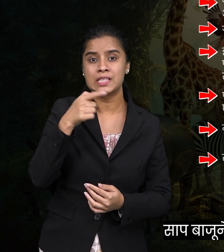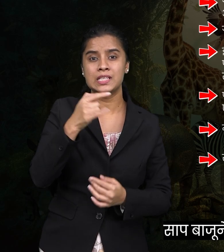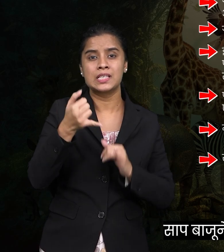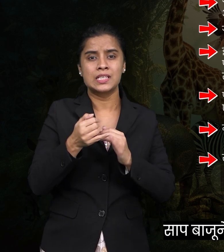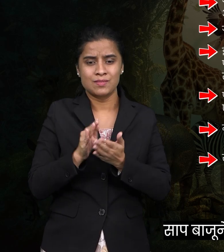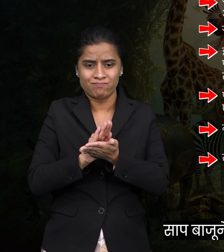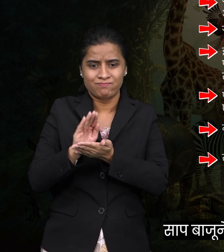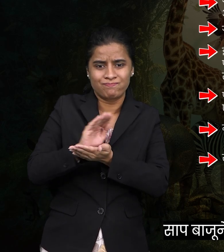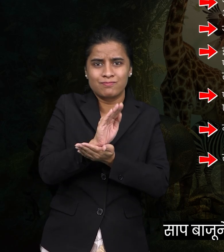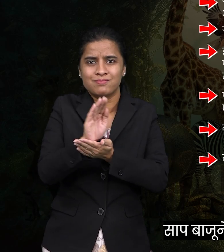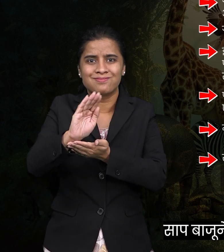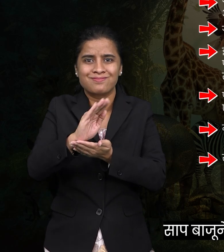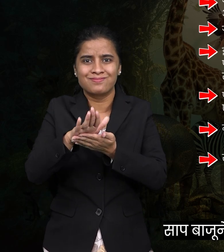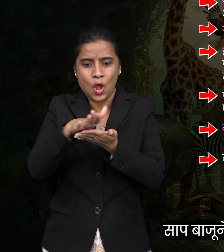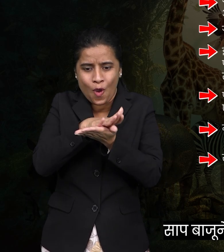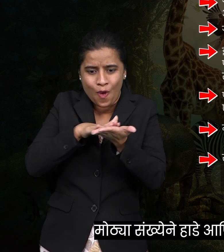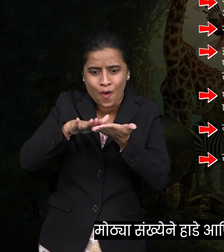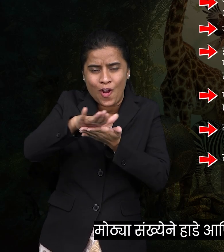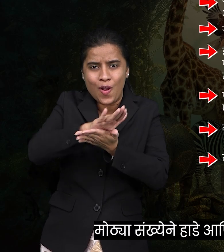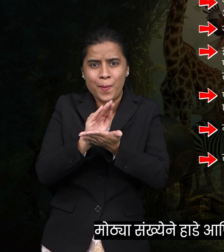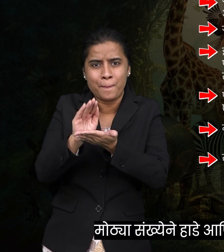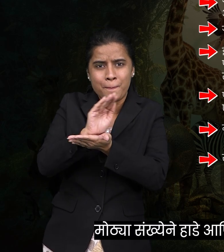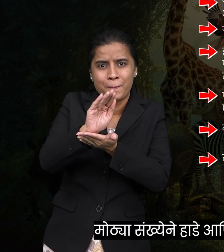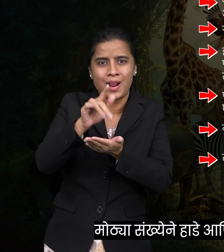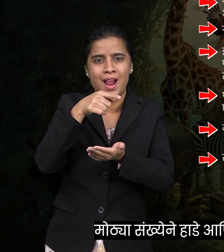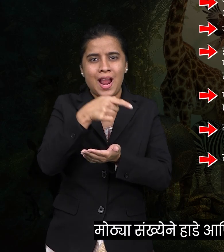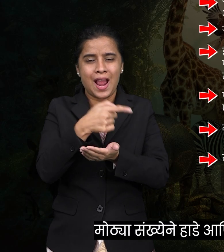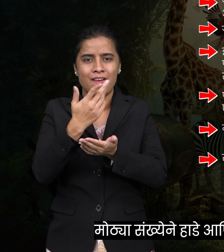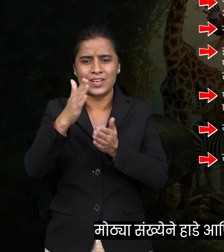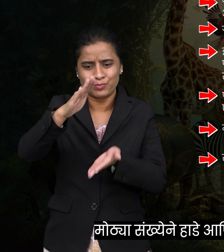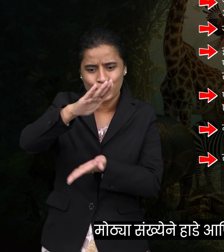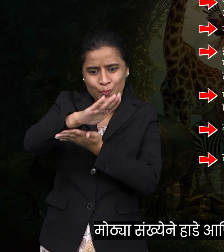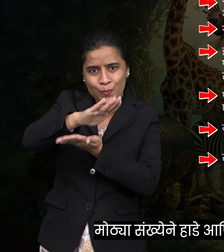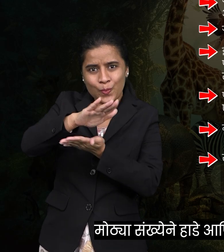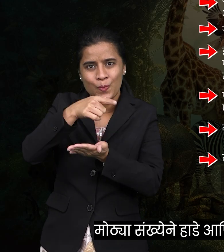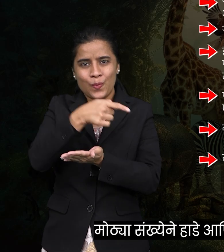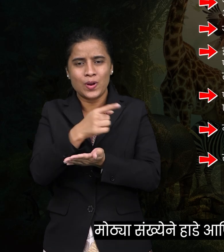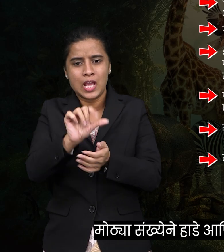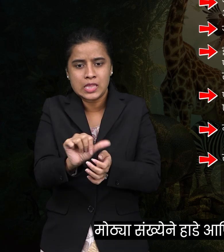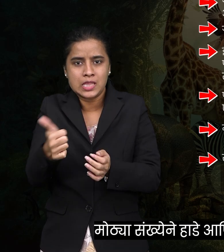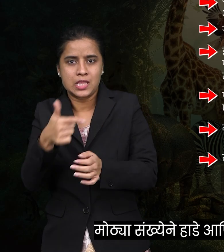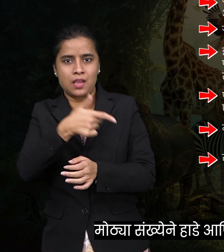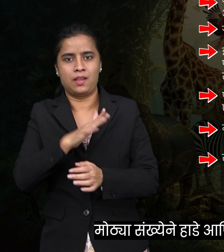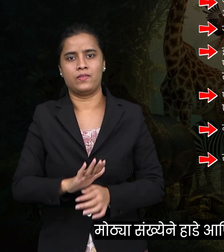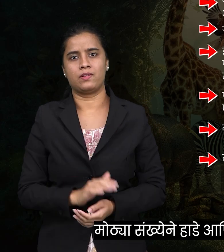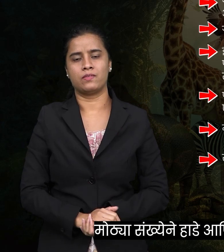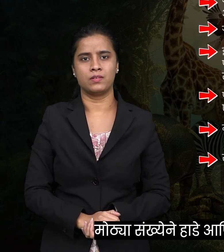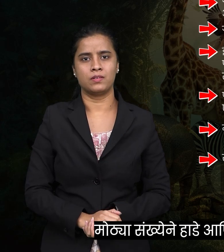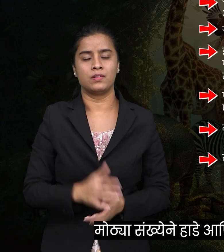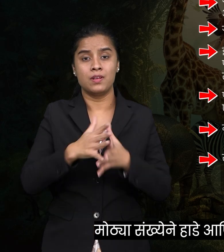साप बाजूने वळून जमिनीवर सरकतात. मोठ्या संख्येने हाडे आणि संबंधित स्नायू शरीराला पुढे ढकलतात.